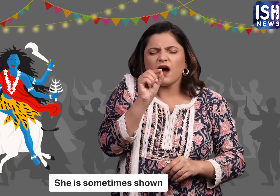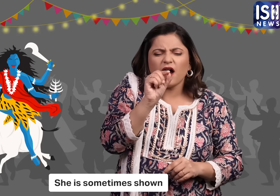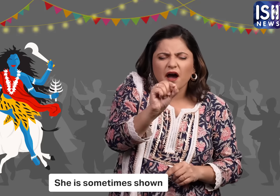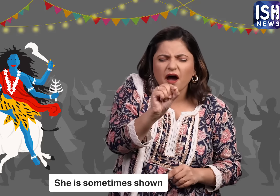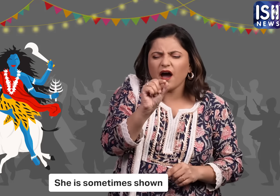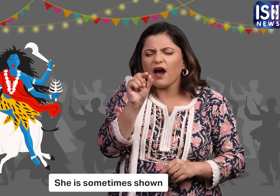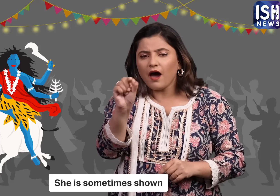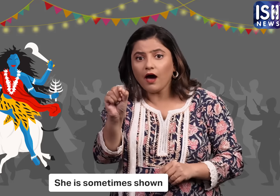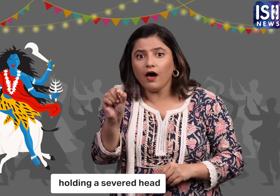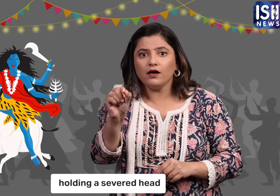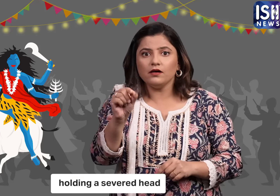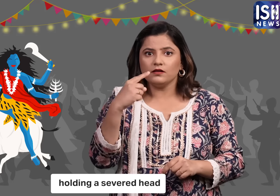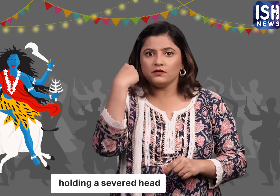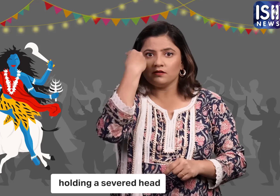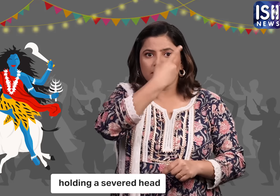उन्हें कटे हुए सिर